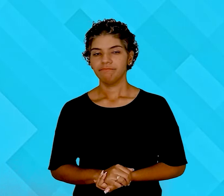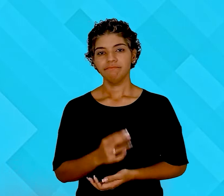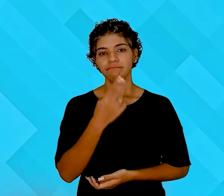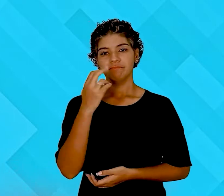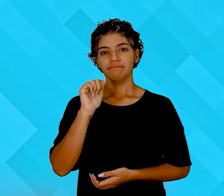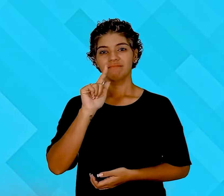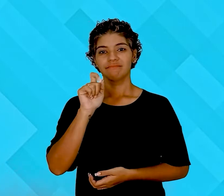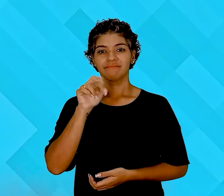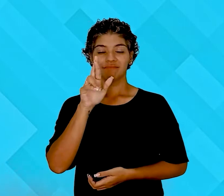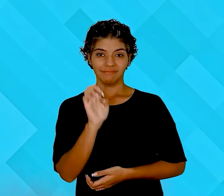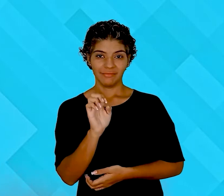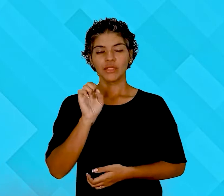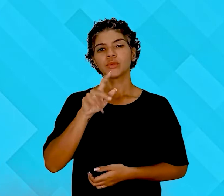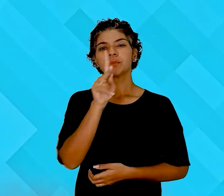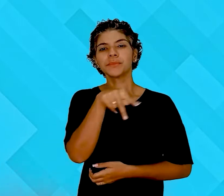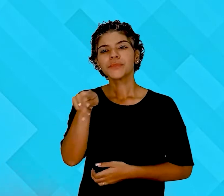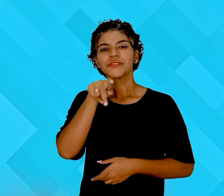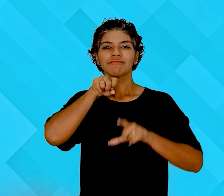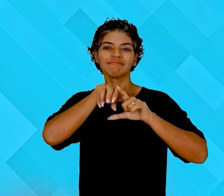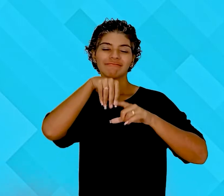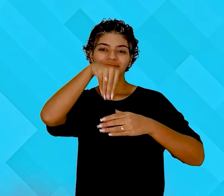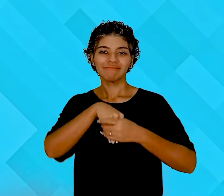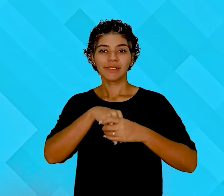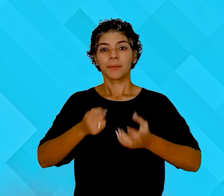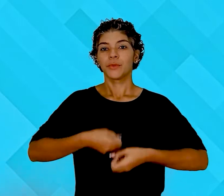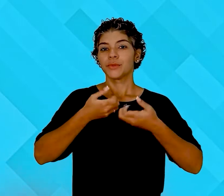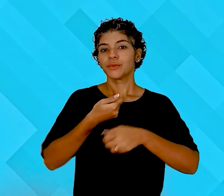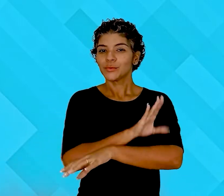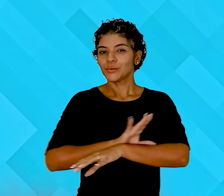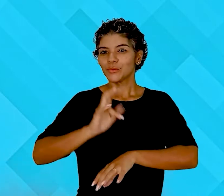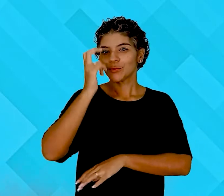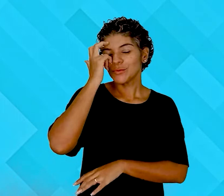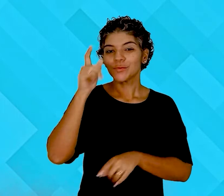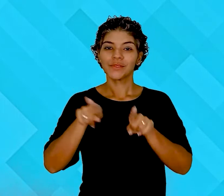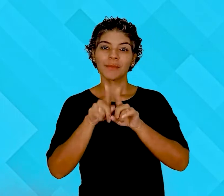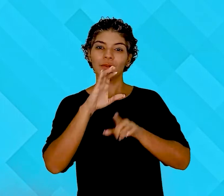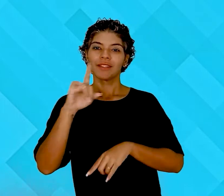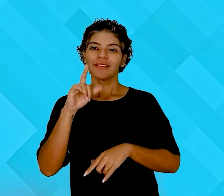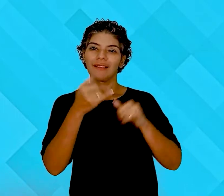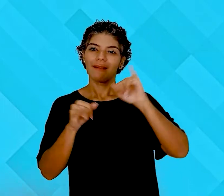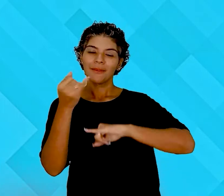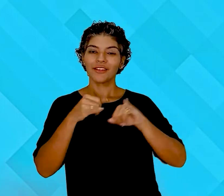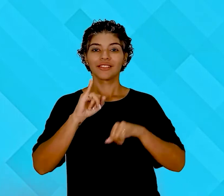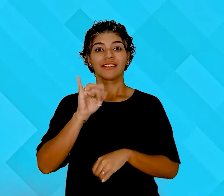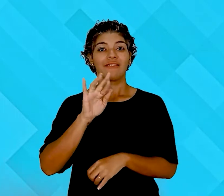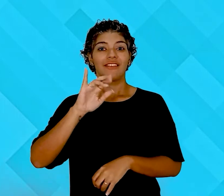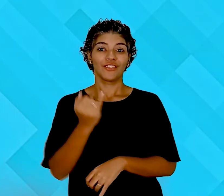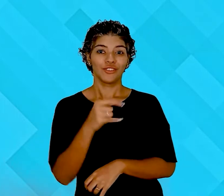Meu nome é Alexandre Pimentel, sou professor no Bacharelado em Produção Cultural e coordenador do Laboratório de Produção e Gestão Cultural do IFRJ Nilópolis e convido vocês